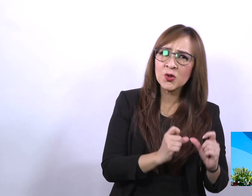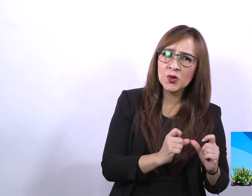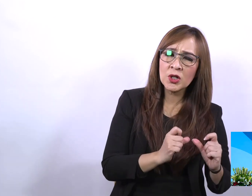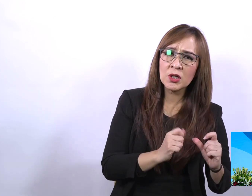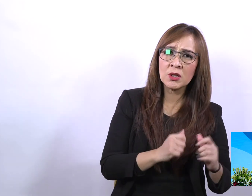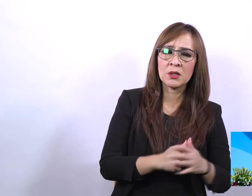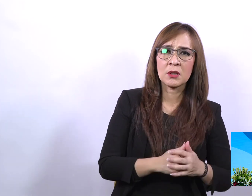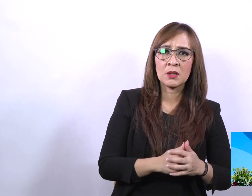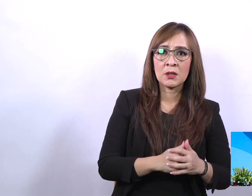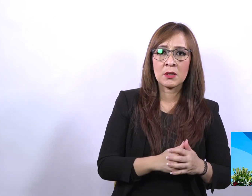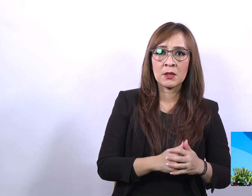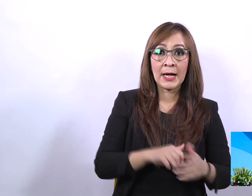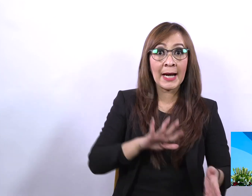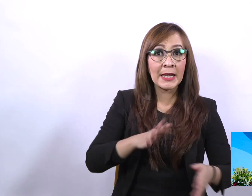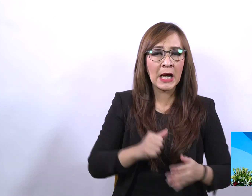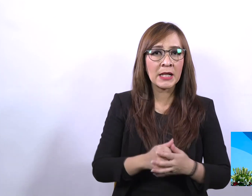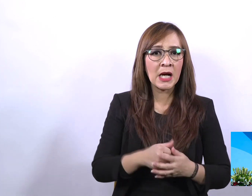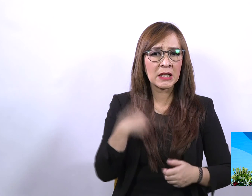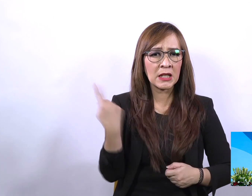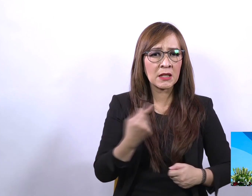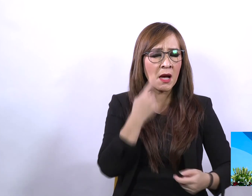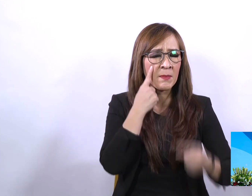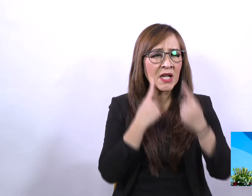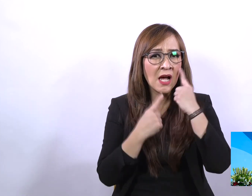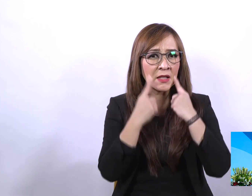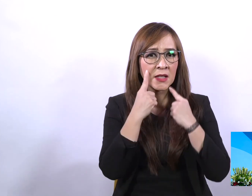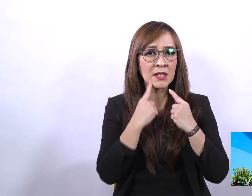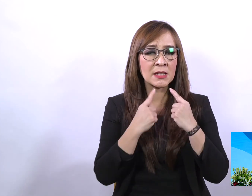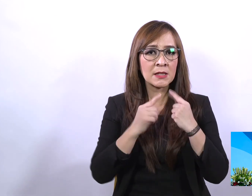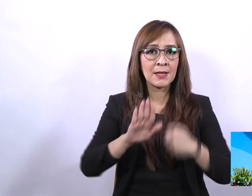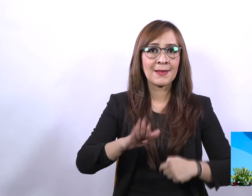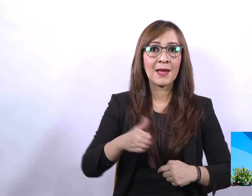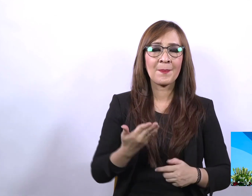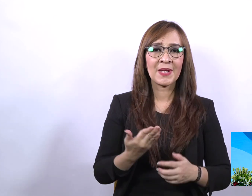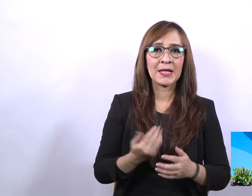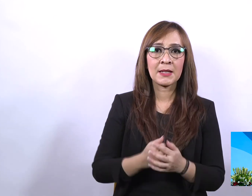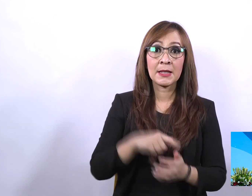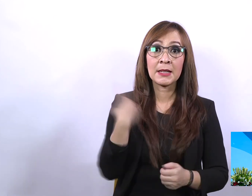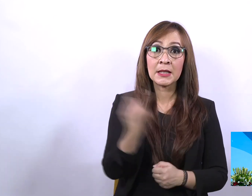Hai tapi kita tak pandang salib Ayo kita berkaca